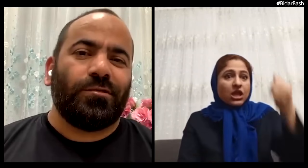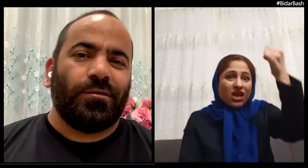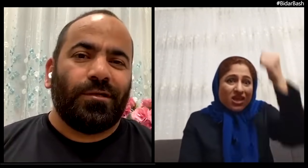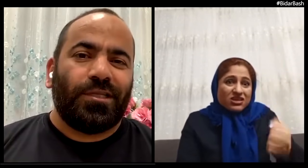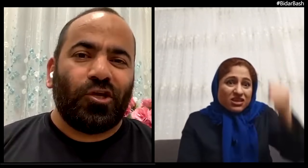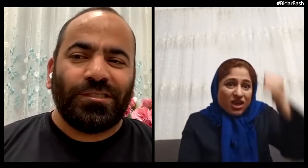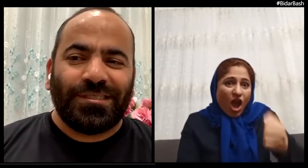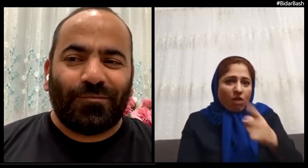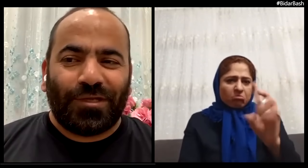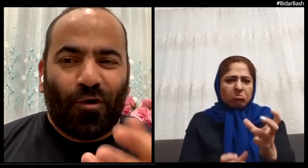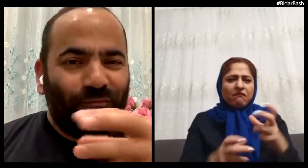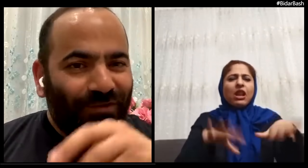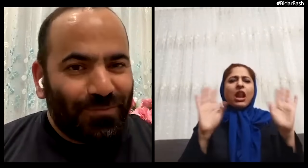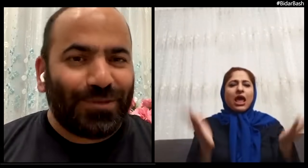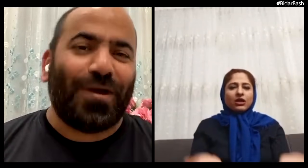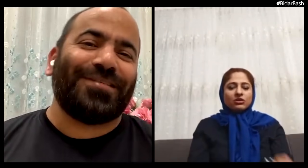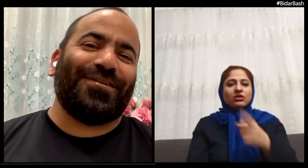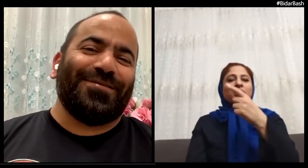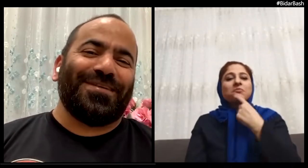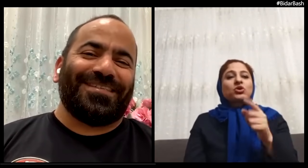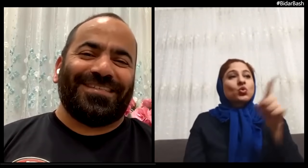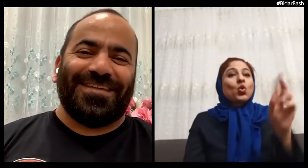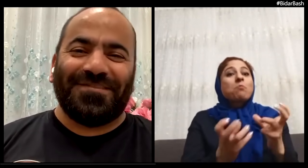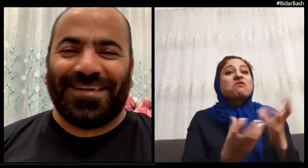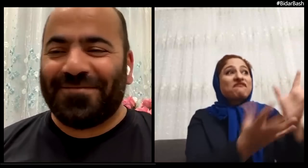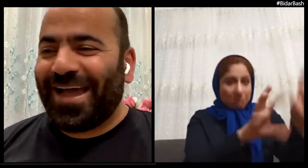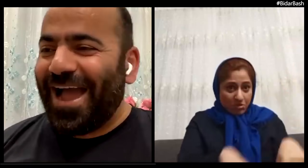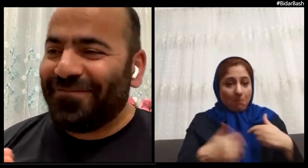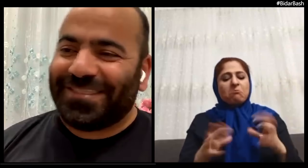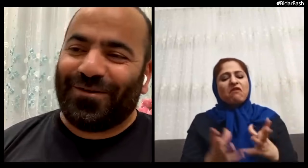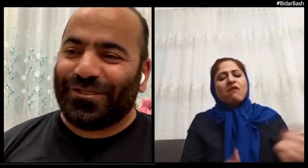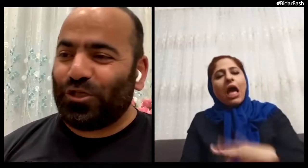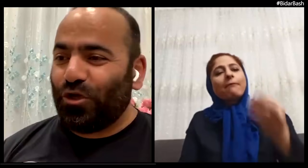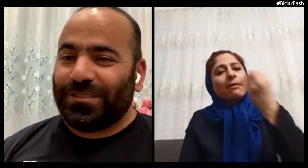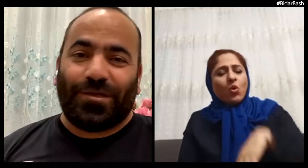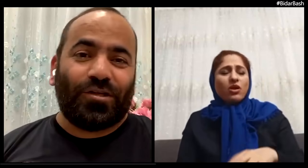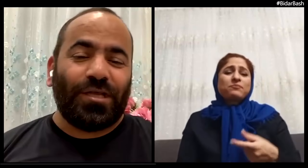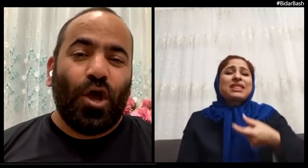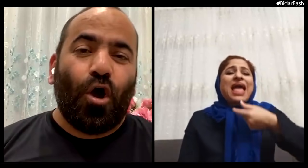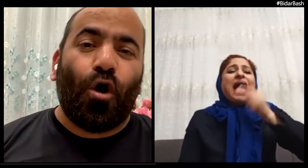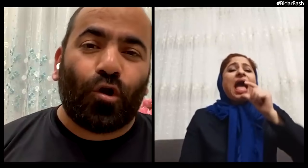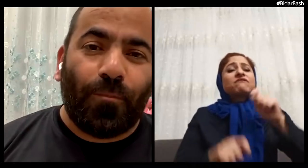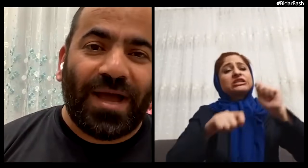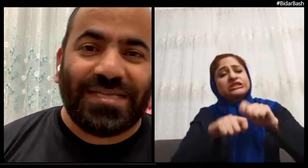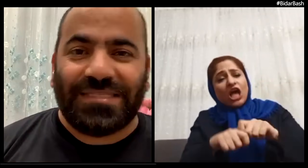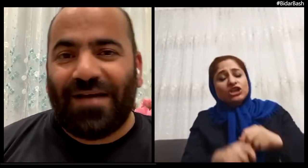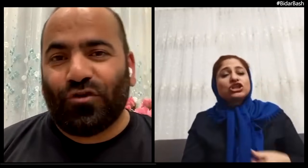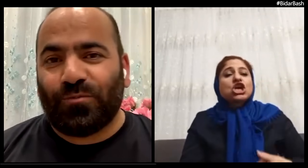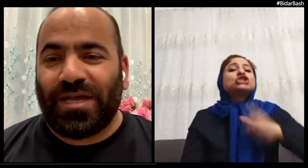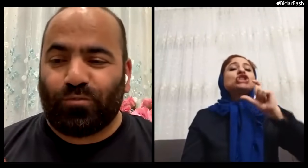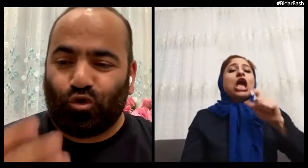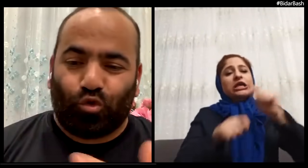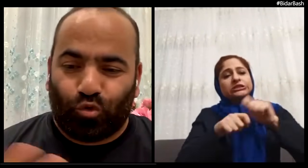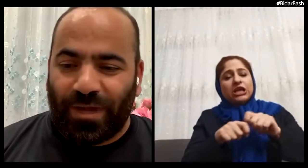میخورمش، نیاز نیست که بری آب میوه 25 کار بگیری، نمیتونم قهوه ساز، چای ساز، آرام پز،